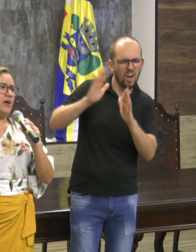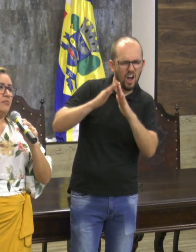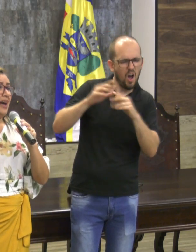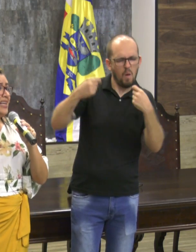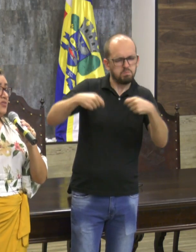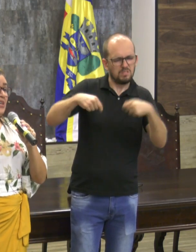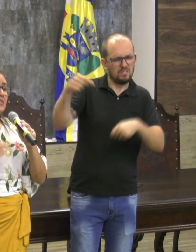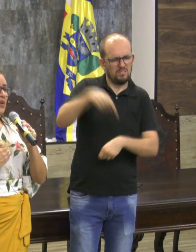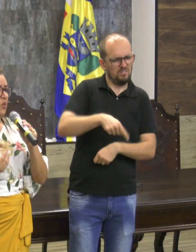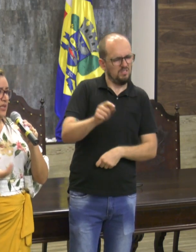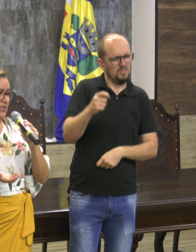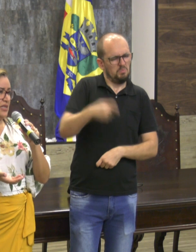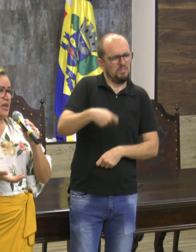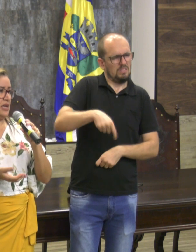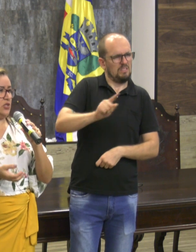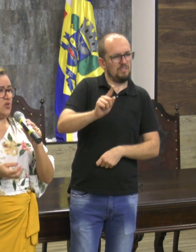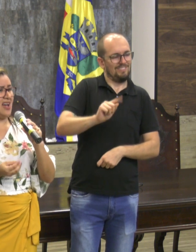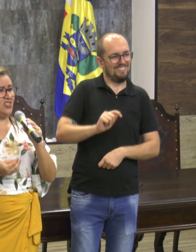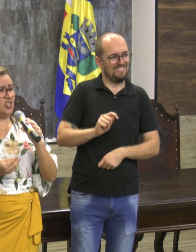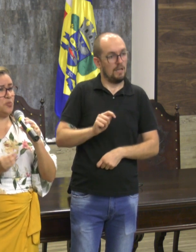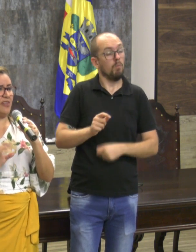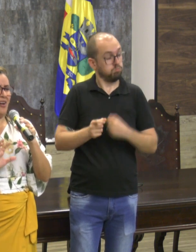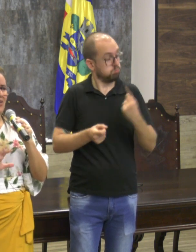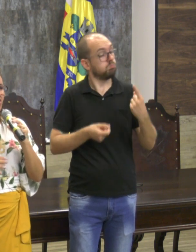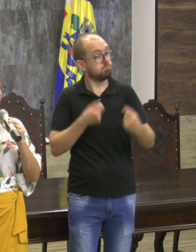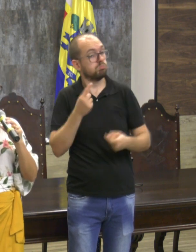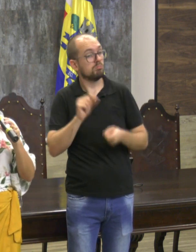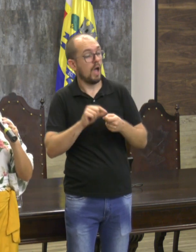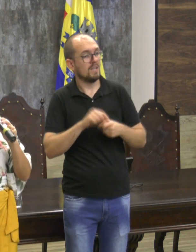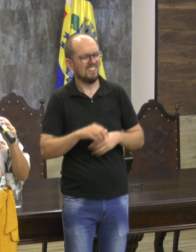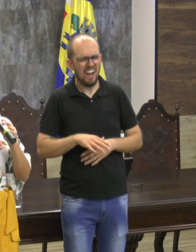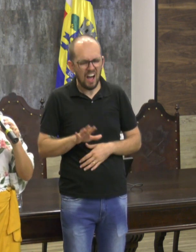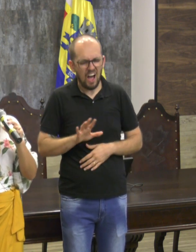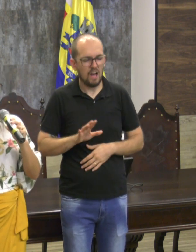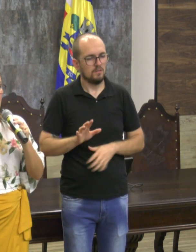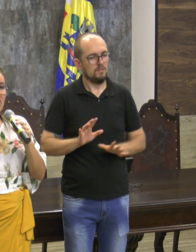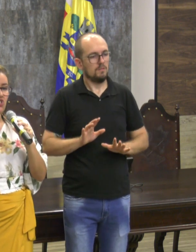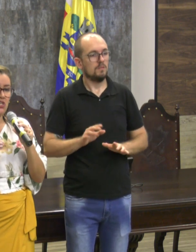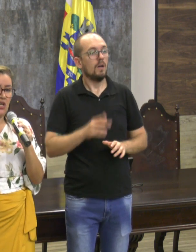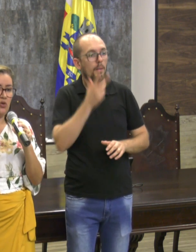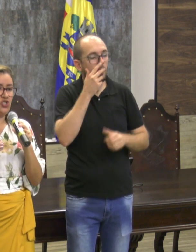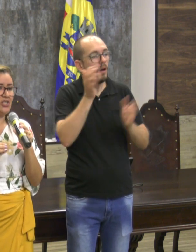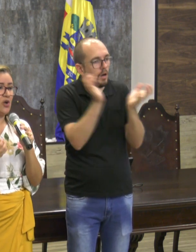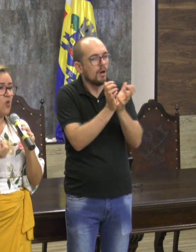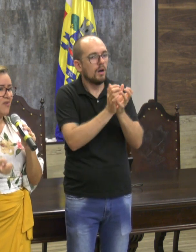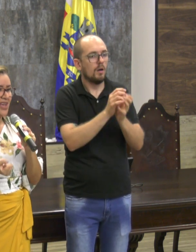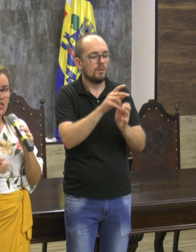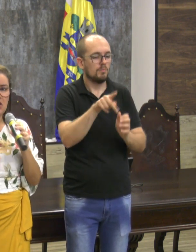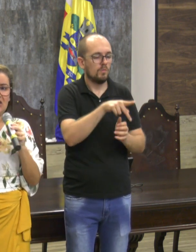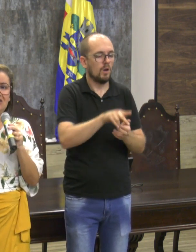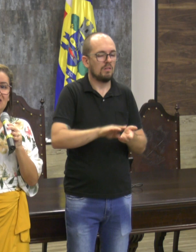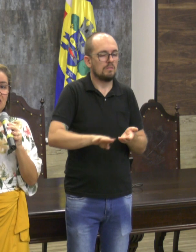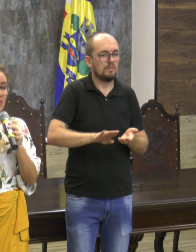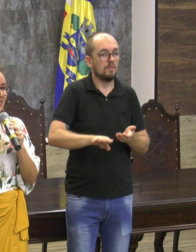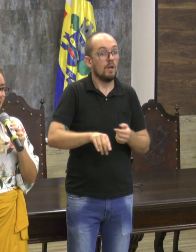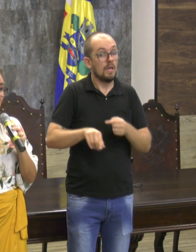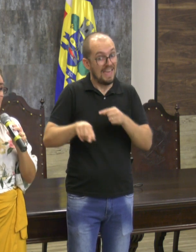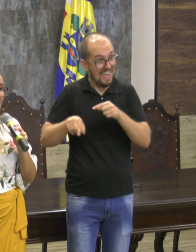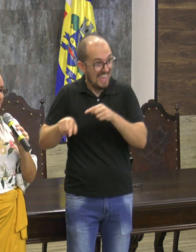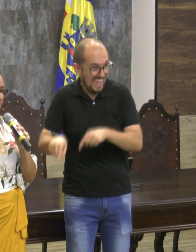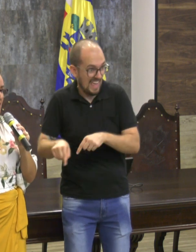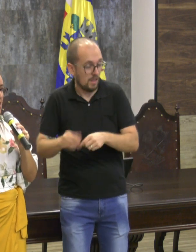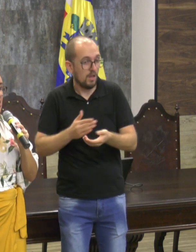Ou, às vezes acontecia isso, gente, porque vai mexer com a rotina, e tudo que mexia na rotina com ele